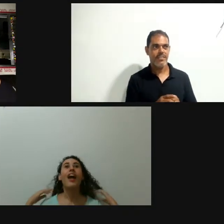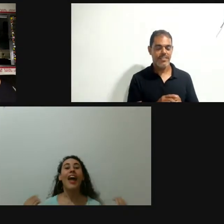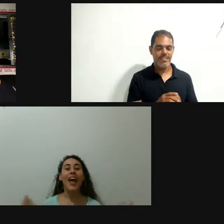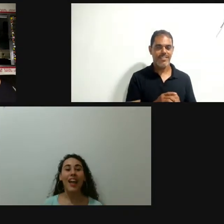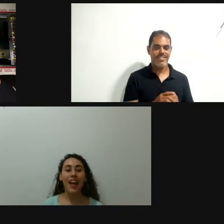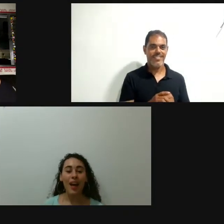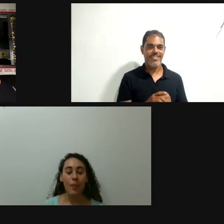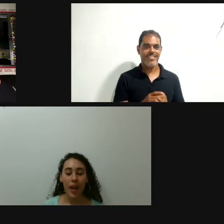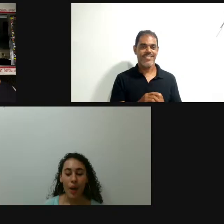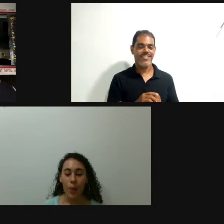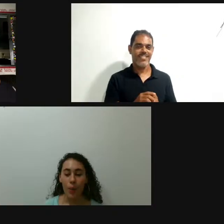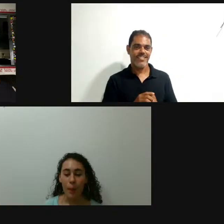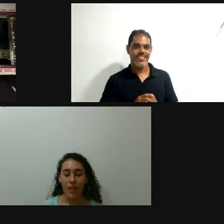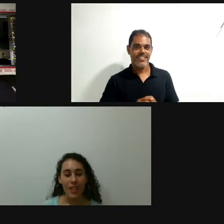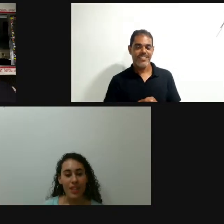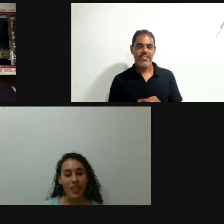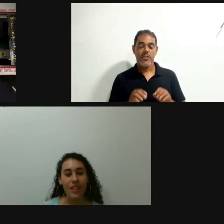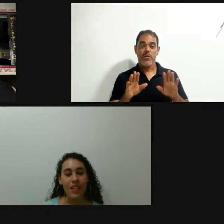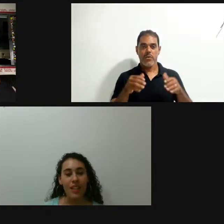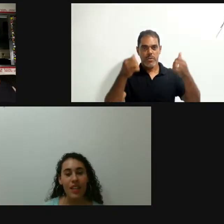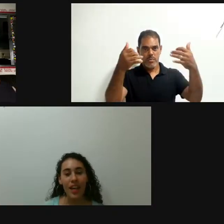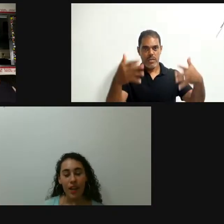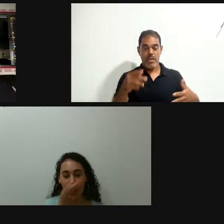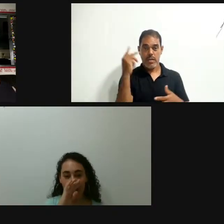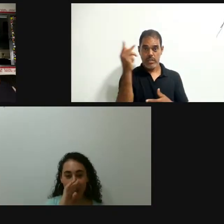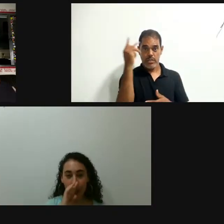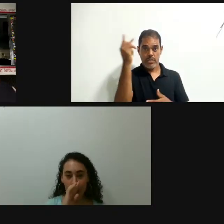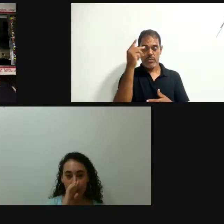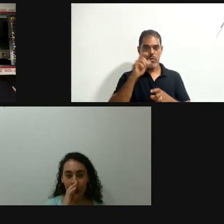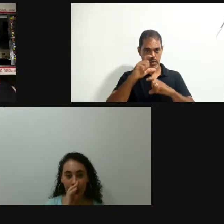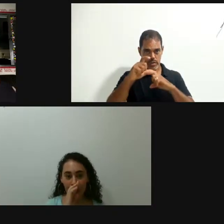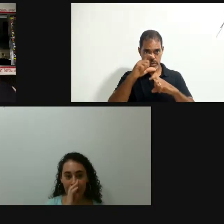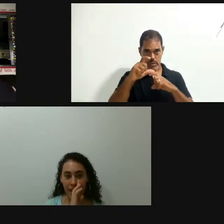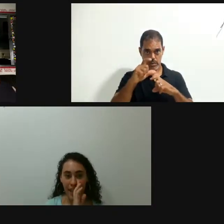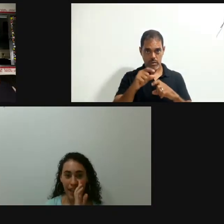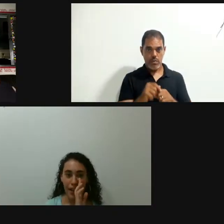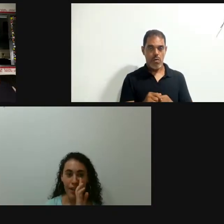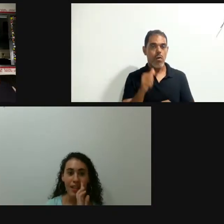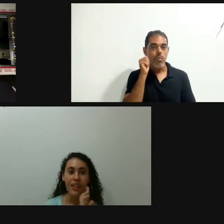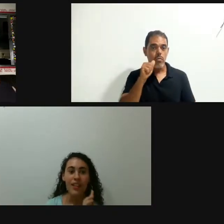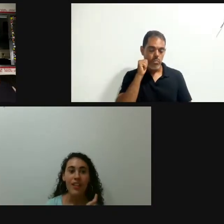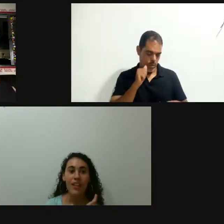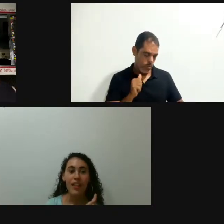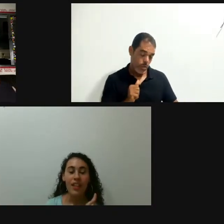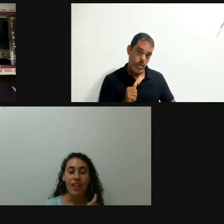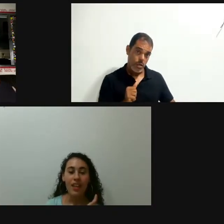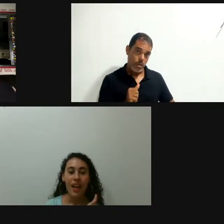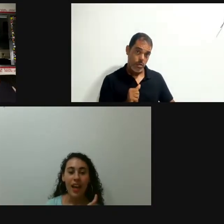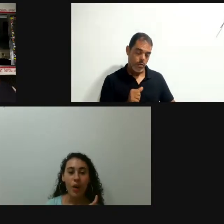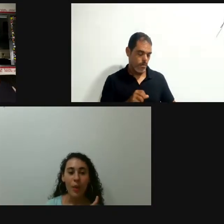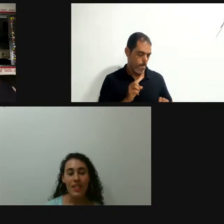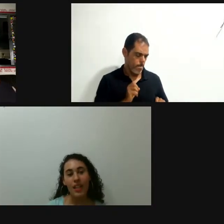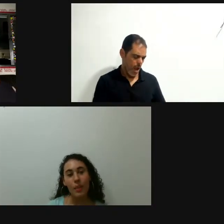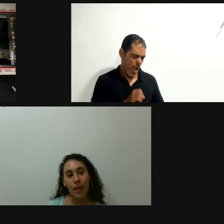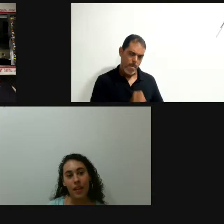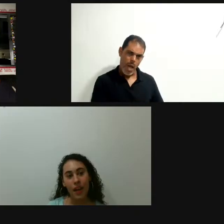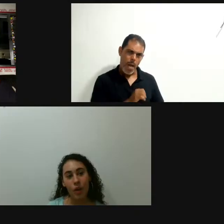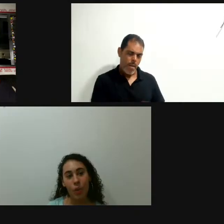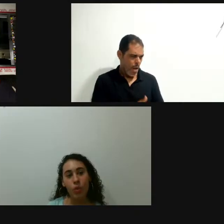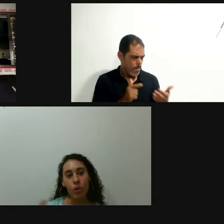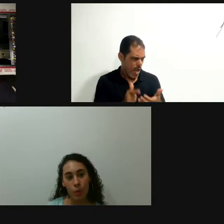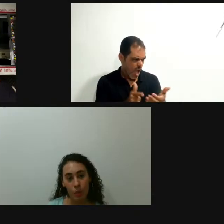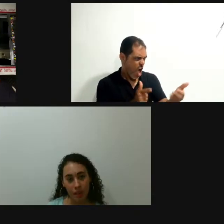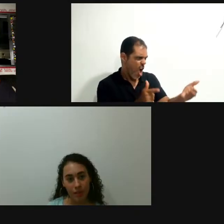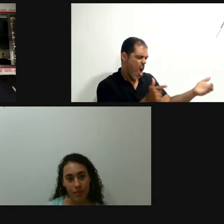Tá. Ela é uma menina que ela foi criada como uma arma de guerra e ela começa a trabalhar